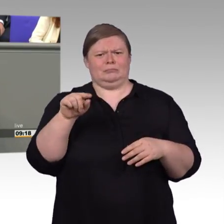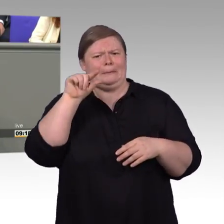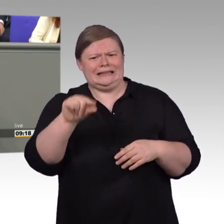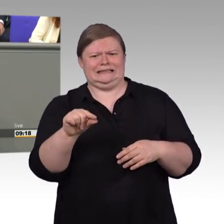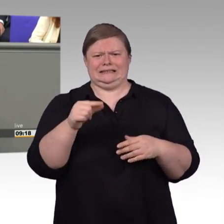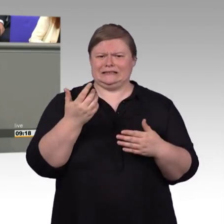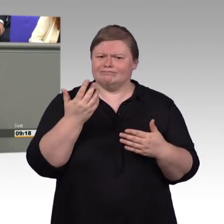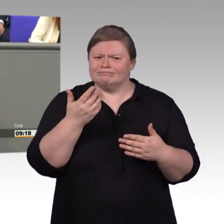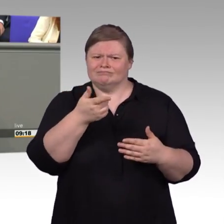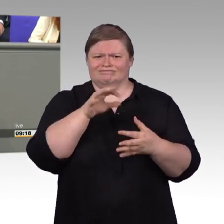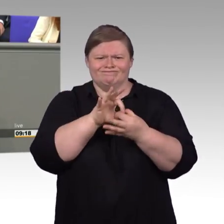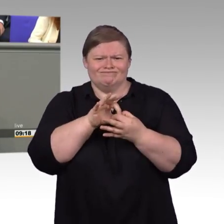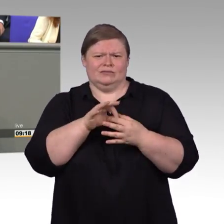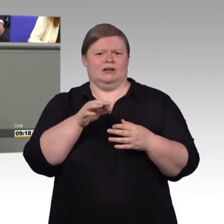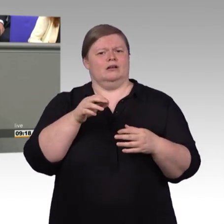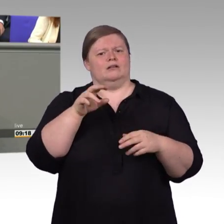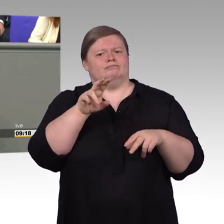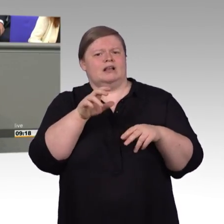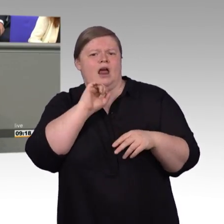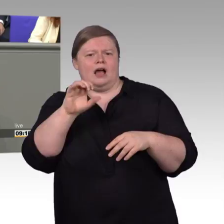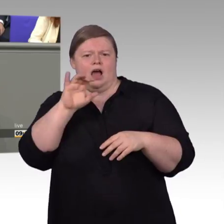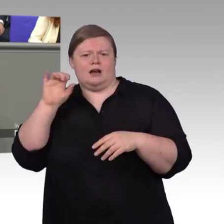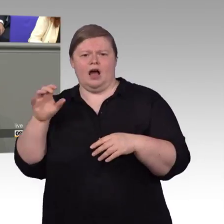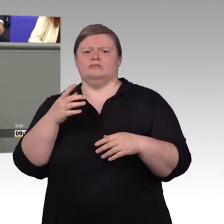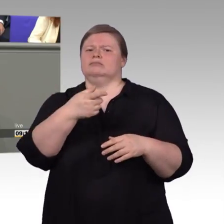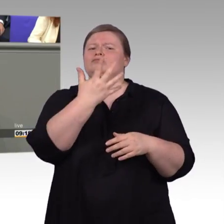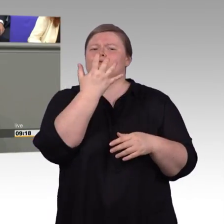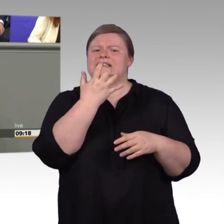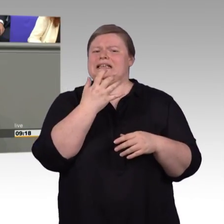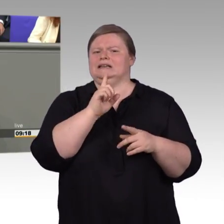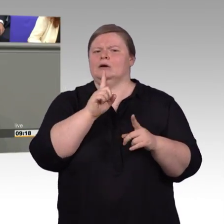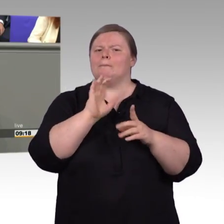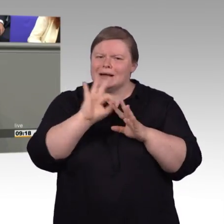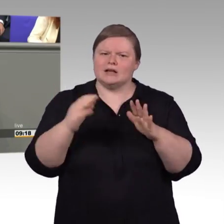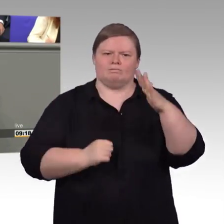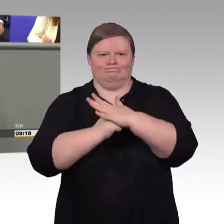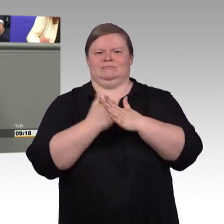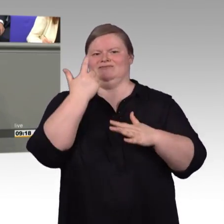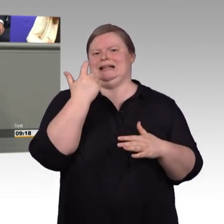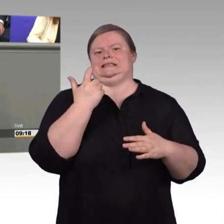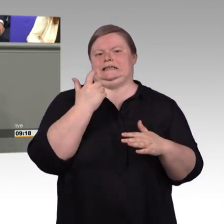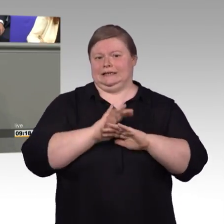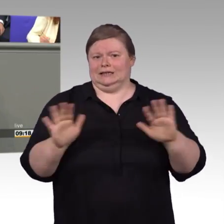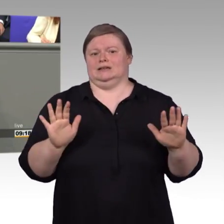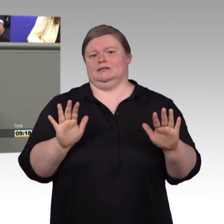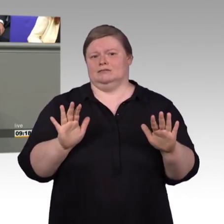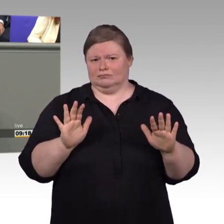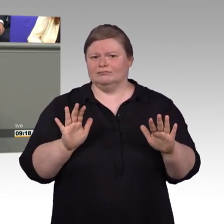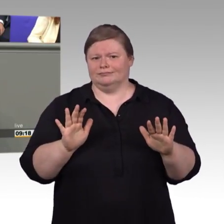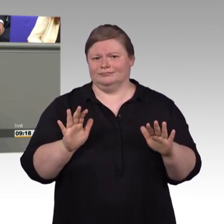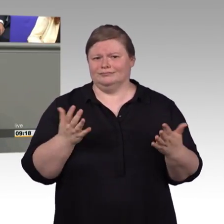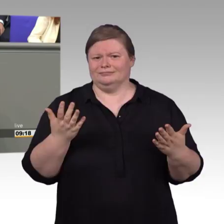die Sachlage in den einzelnen Fällen differieren und desto eher wird den Beklagten die Möglichkeit gegeben, wegen